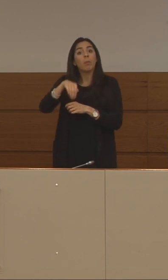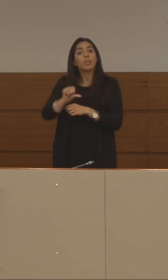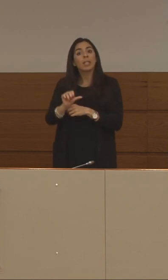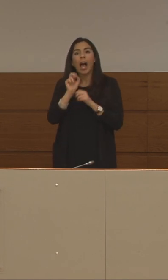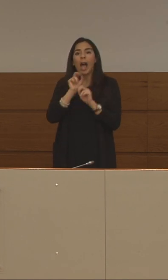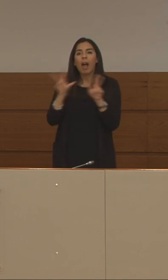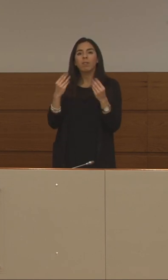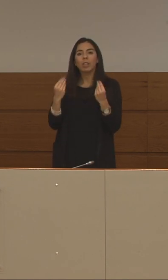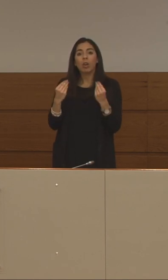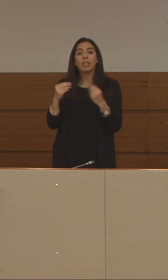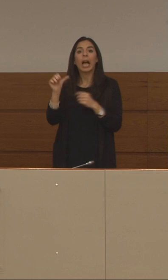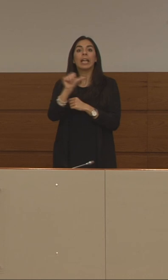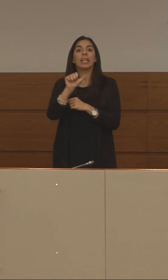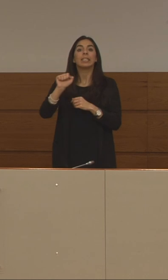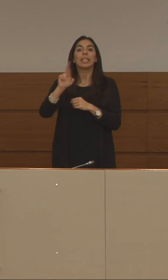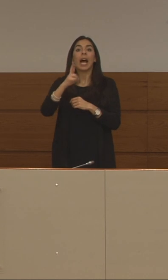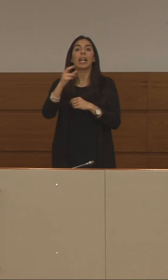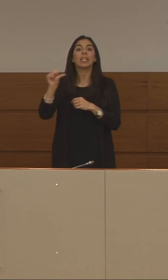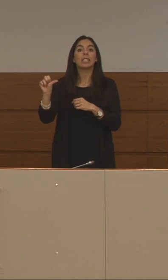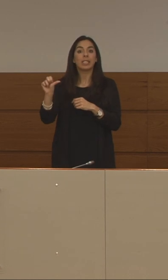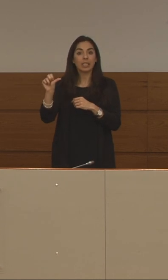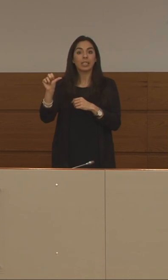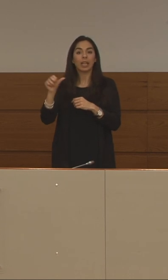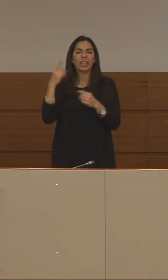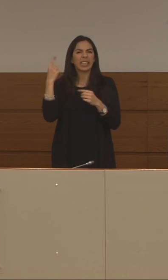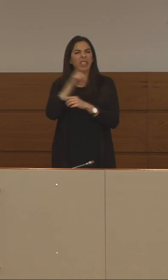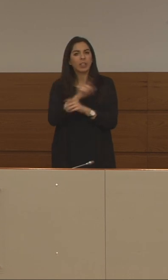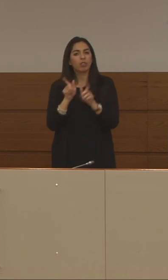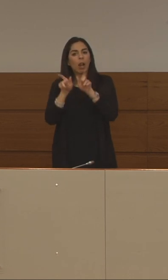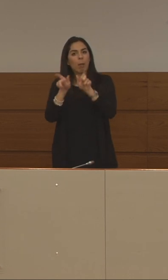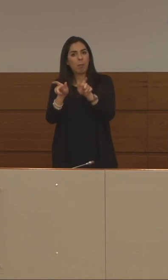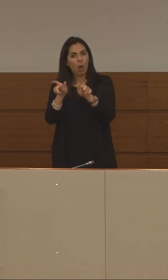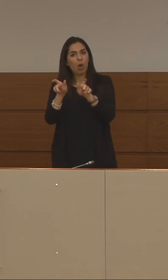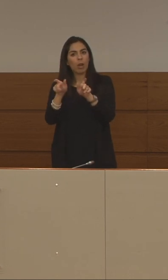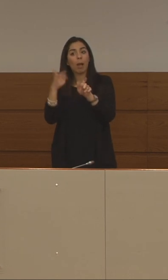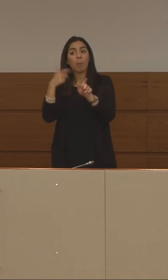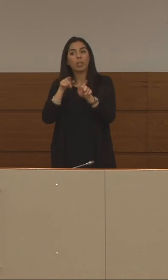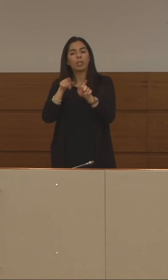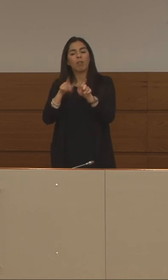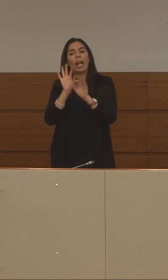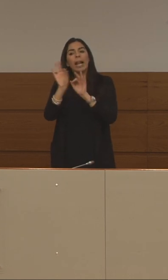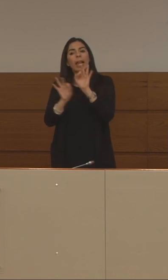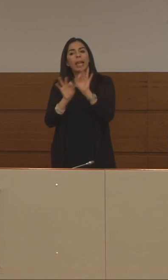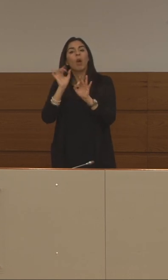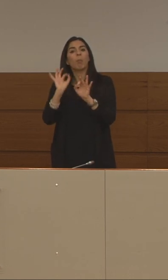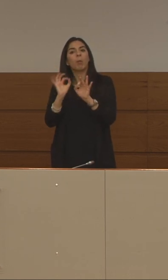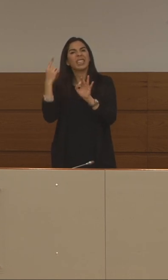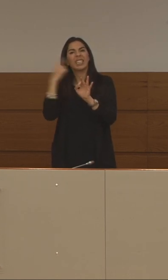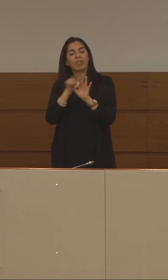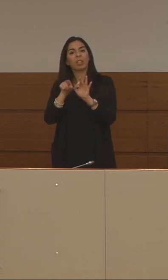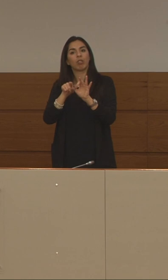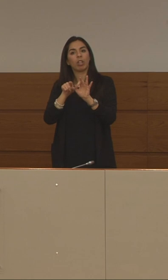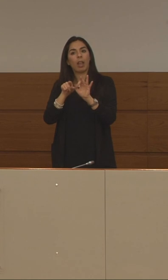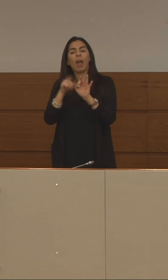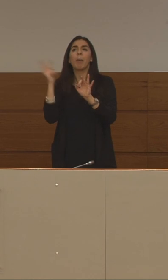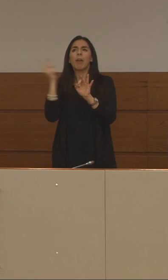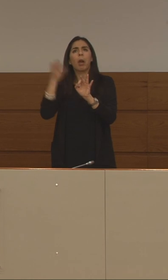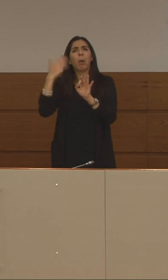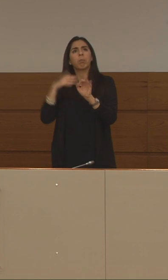più dal punto di vista clinico impegnativa grave ma è più facile da che è stata più facile